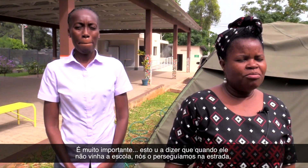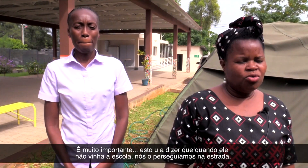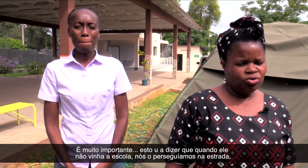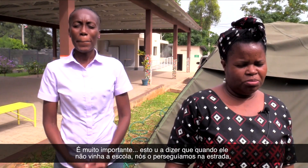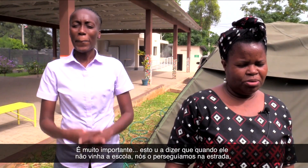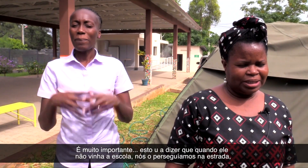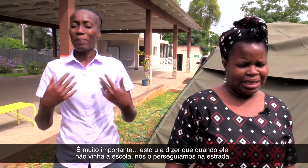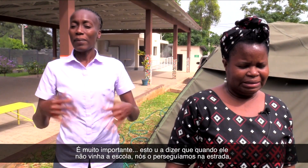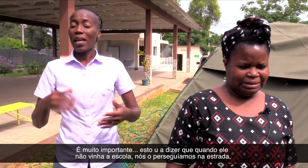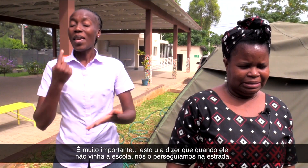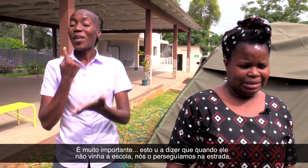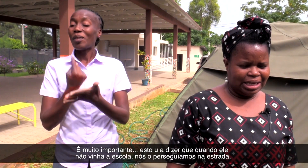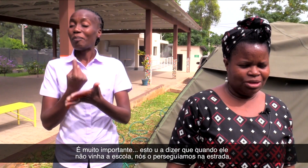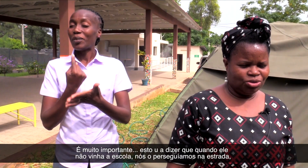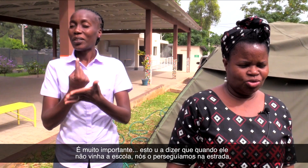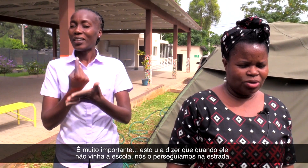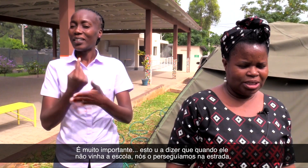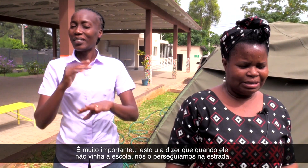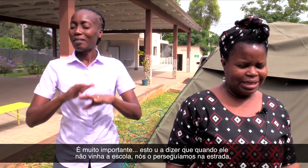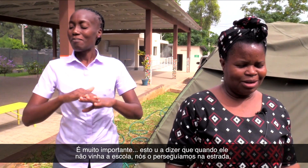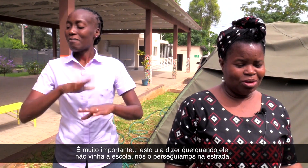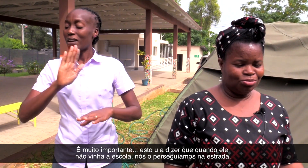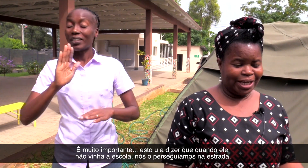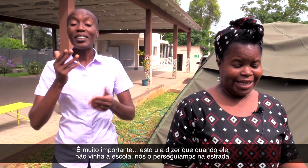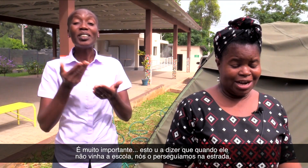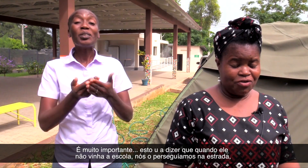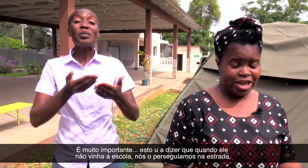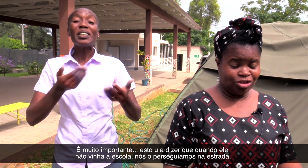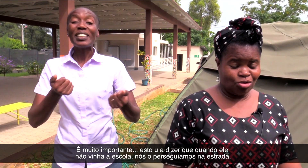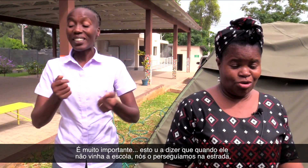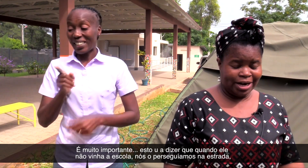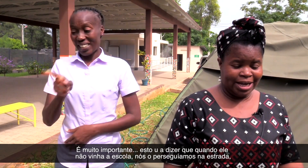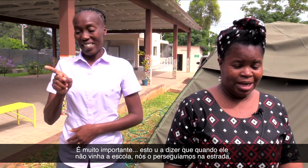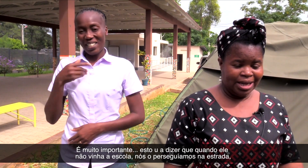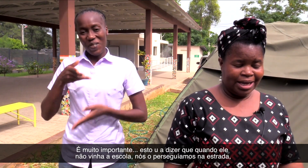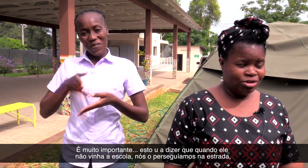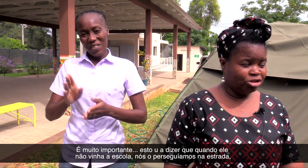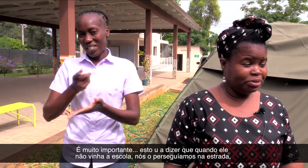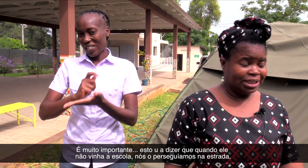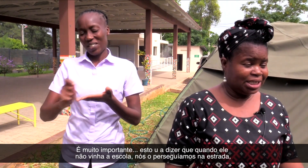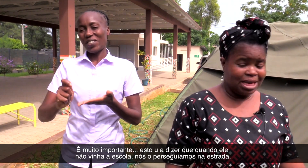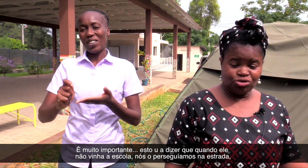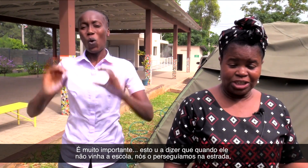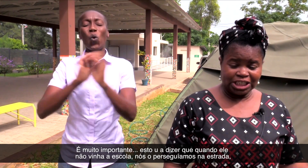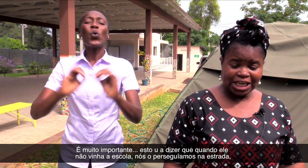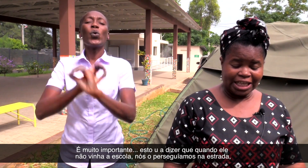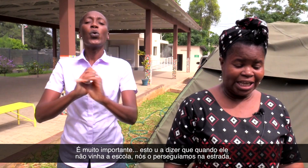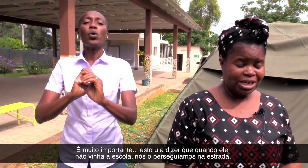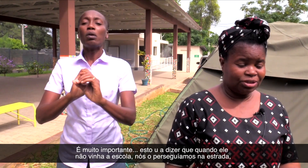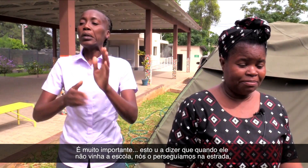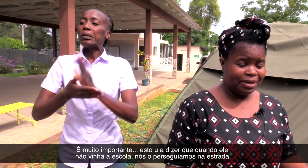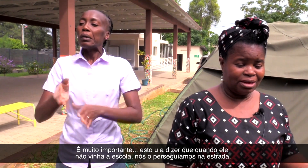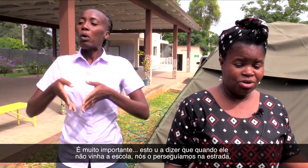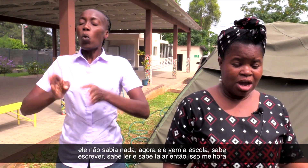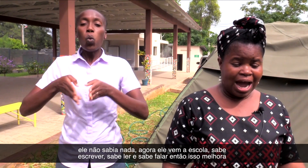É muito importante. Eu estou a dizer que quando ele não ia à escola, nós perseguíamos na estrada, ele